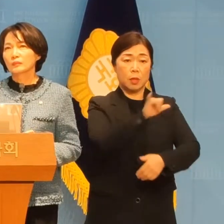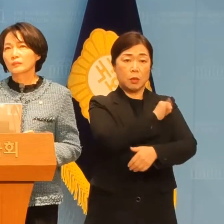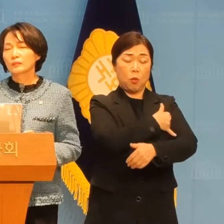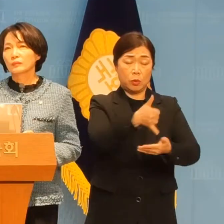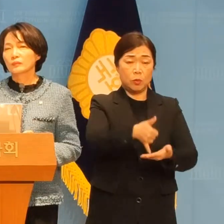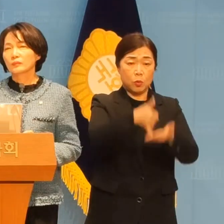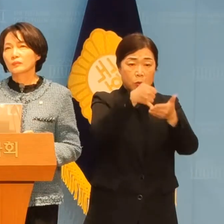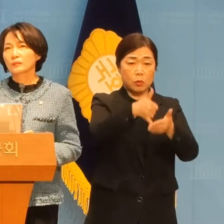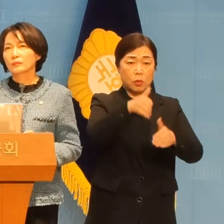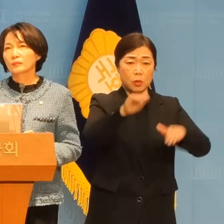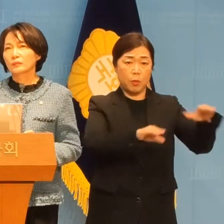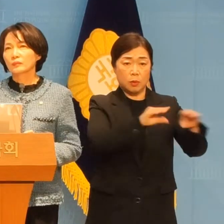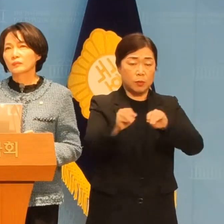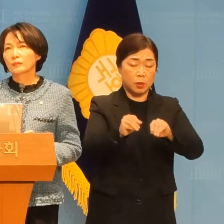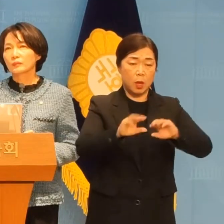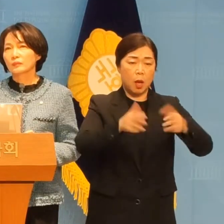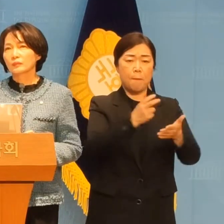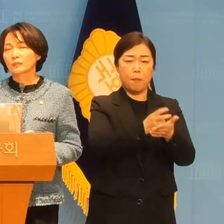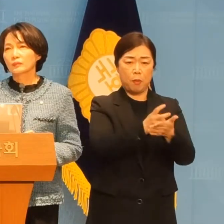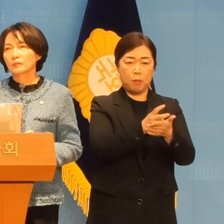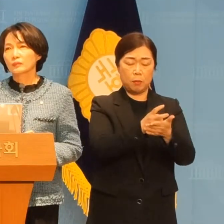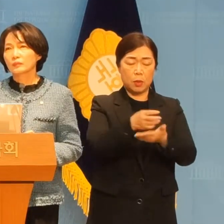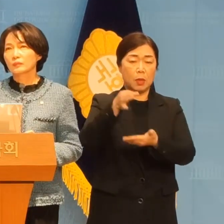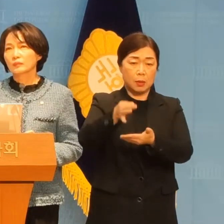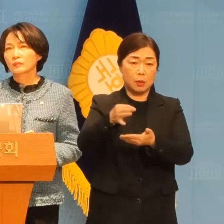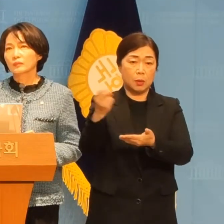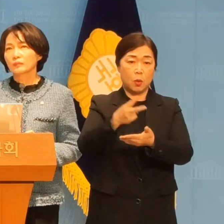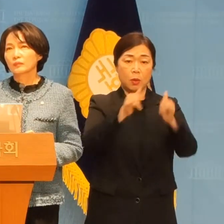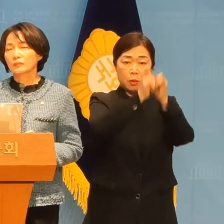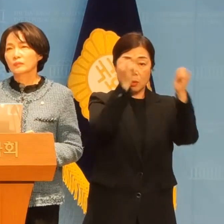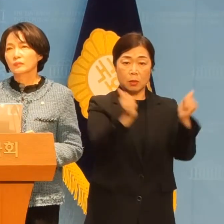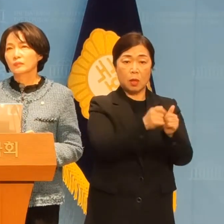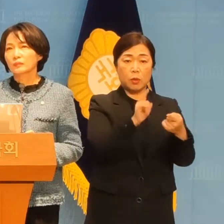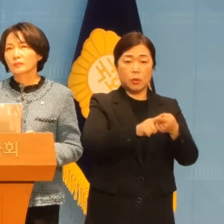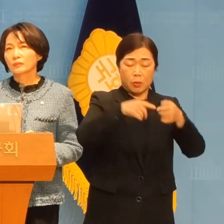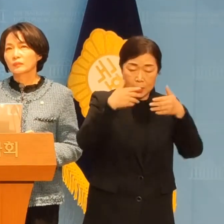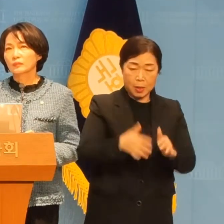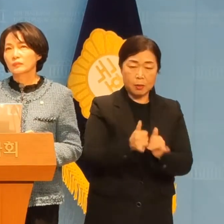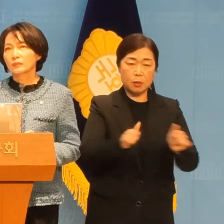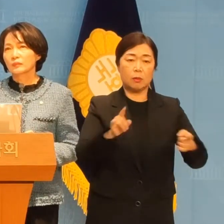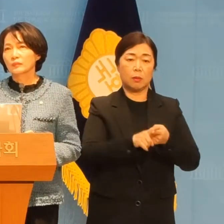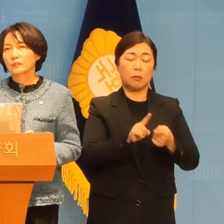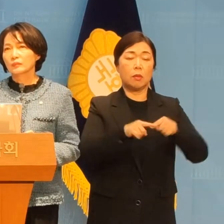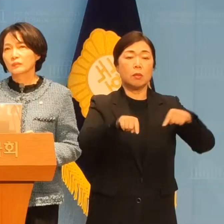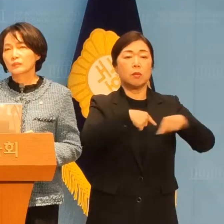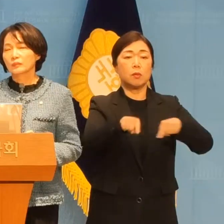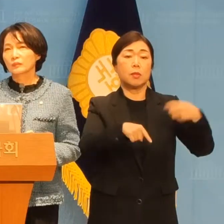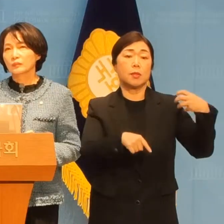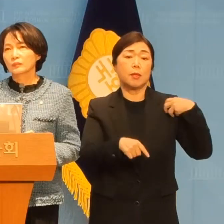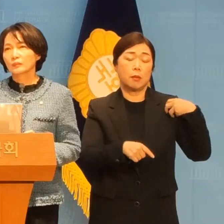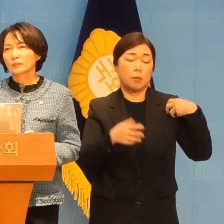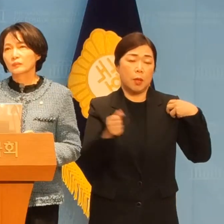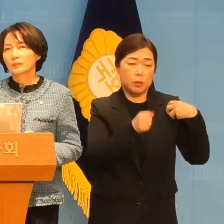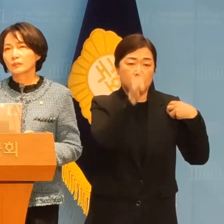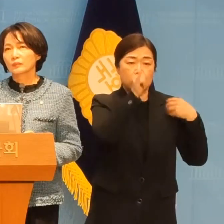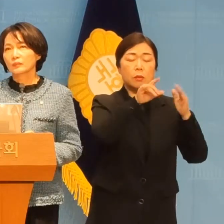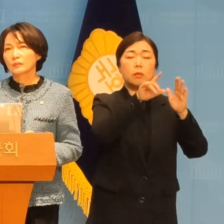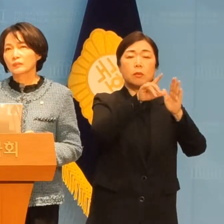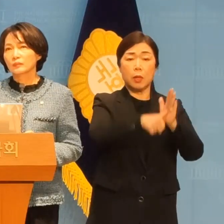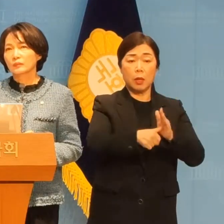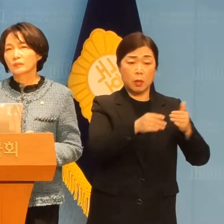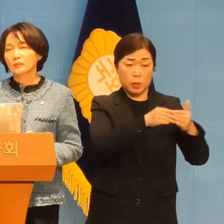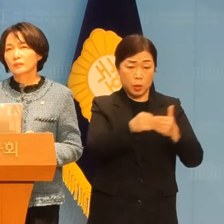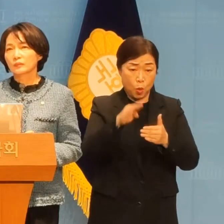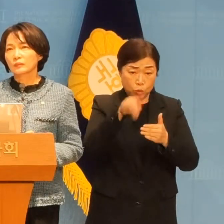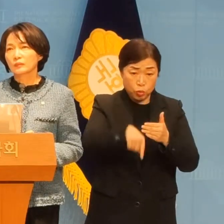가치 그리고 사회적 약자에 대한 정치권 책임을 생각할 때 지도부가